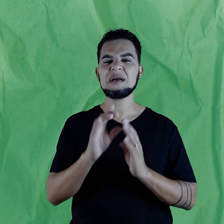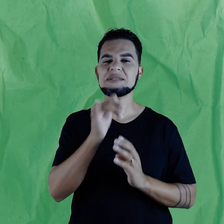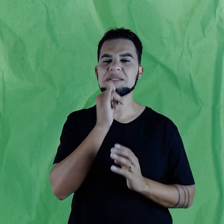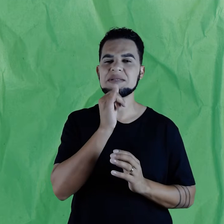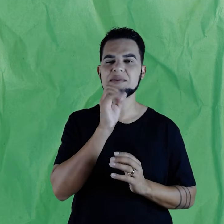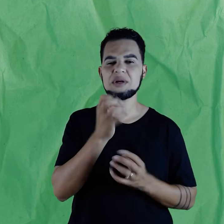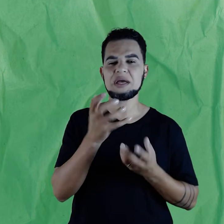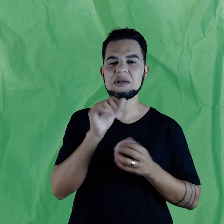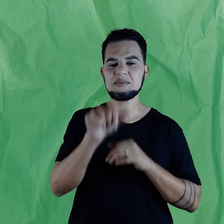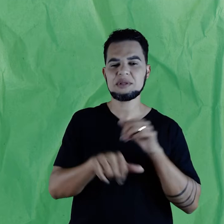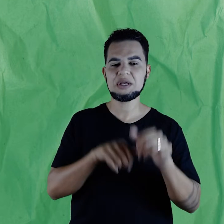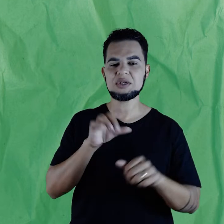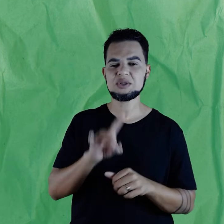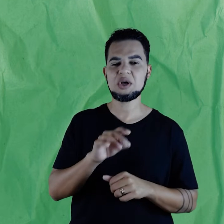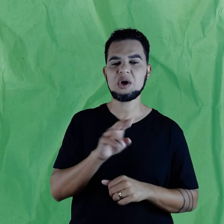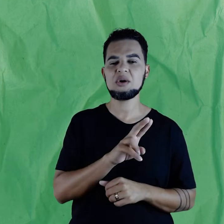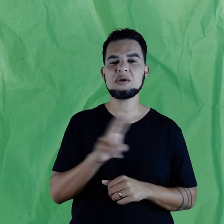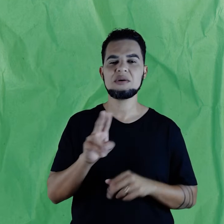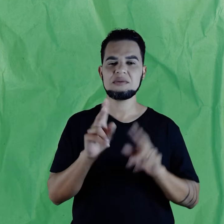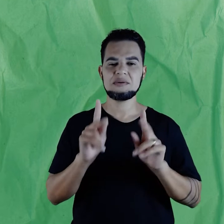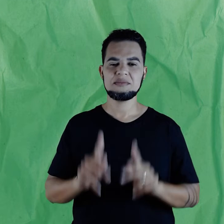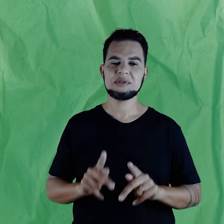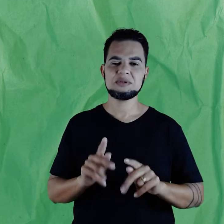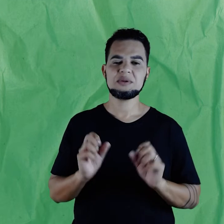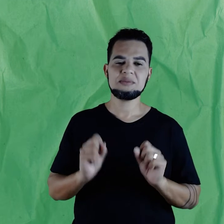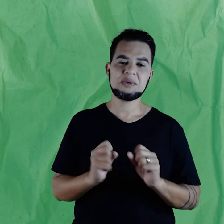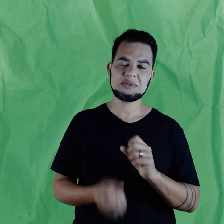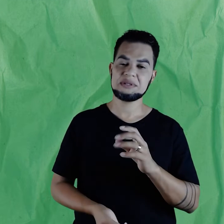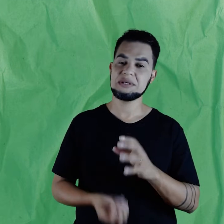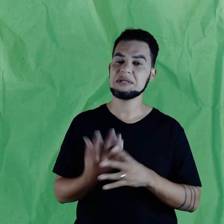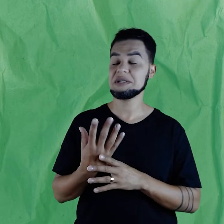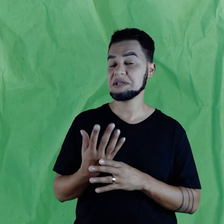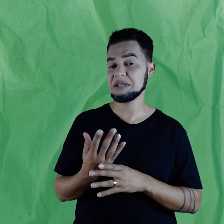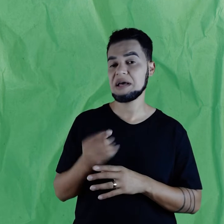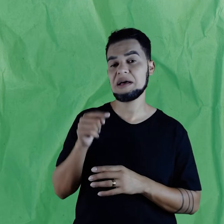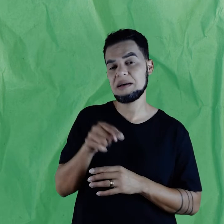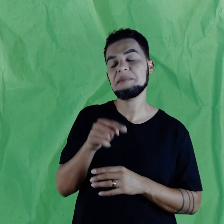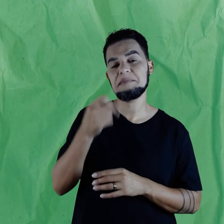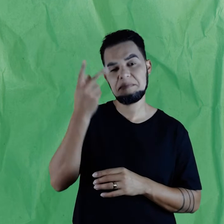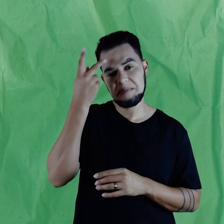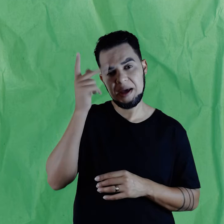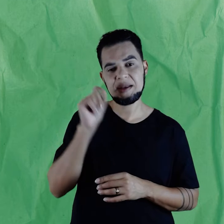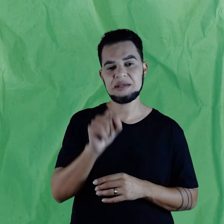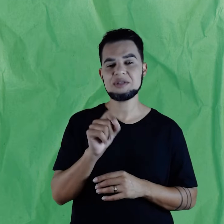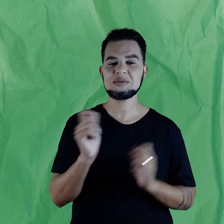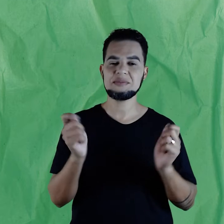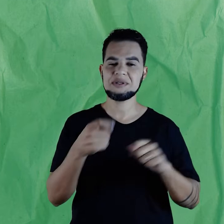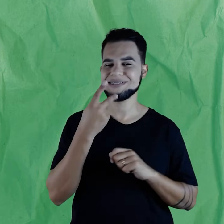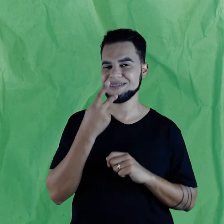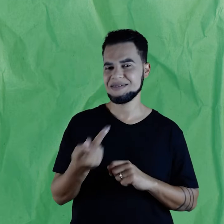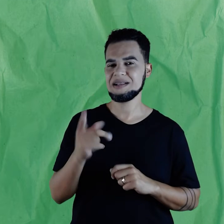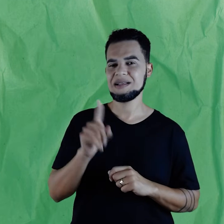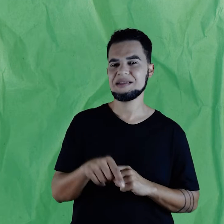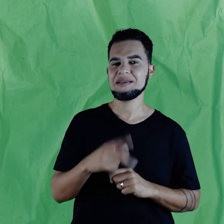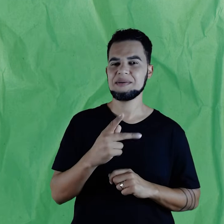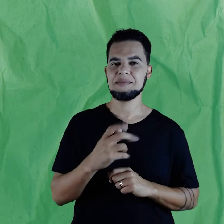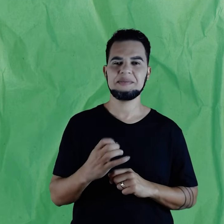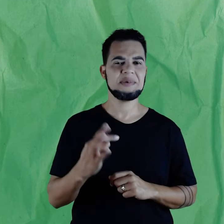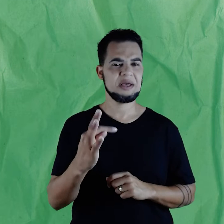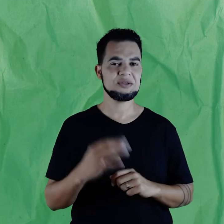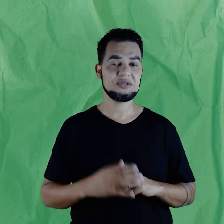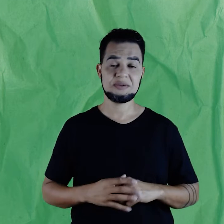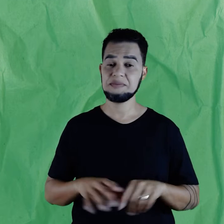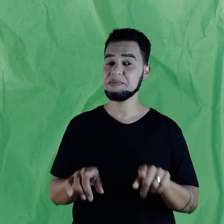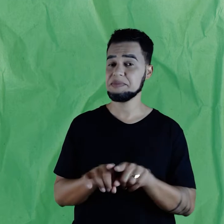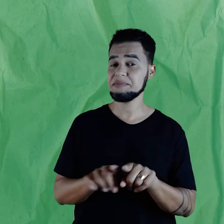uma pessoa. Eu posso criar uma rota para esse fim. E eu posso falar que ela é com o método PATCH. E